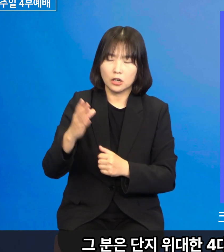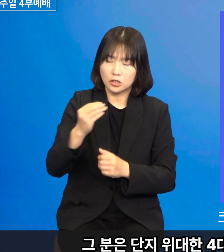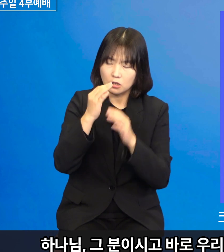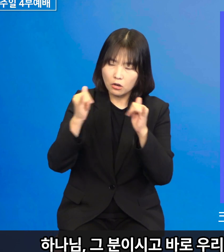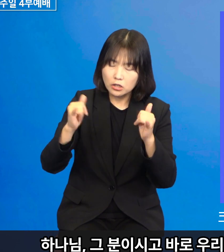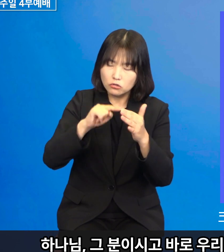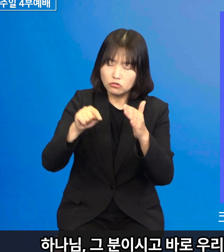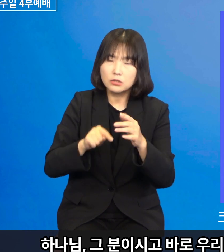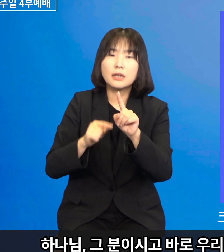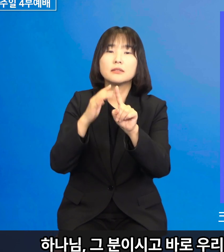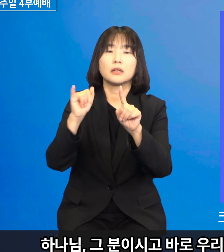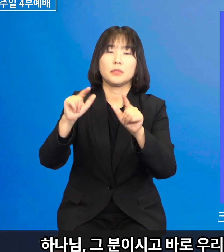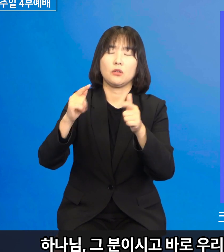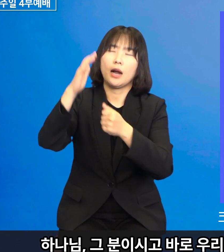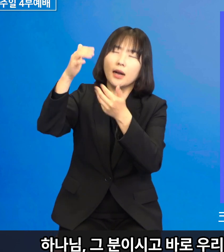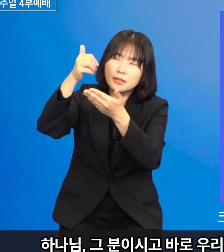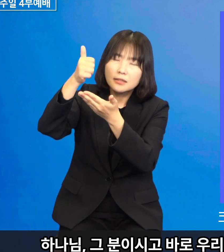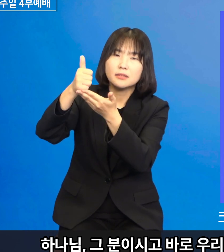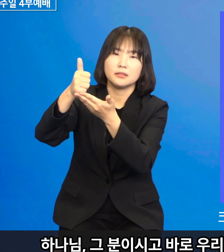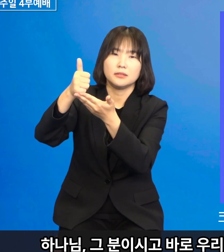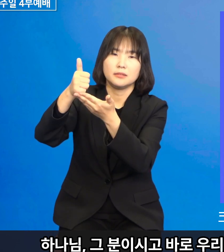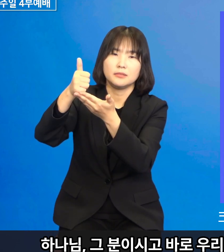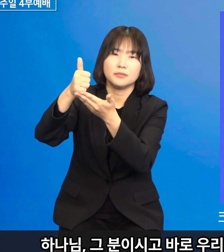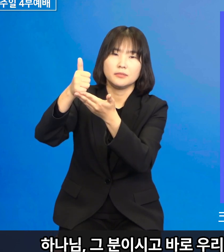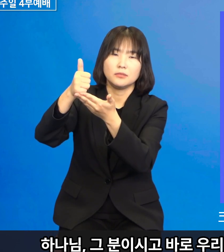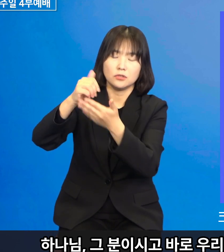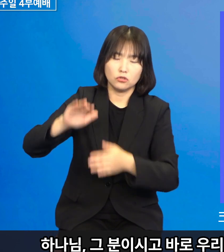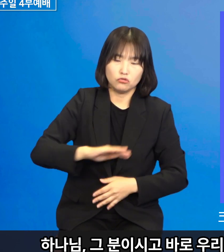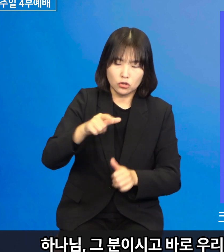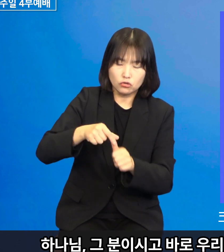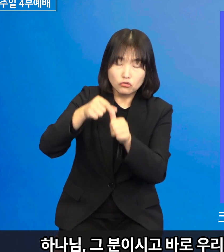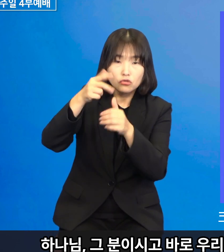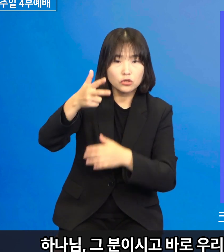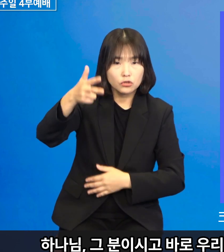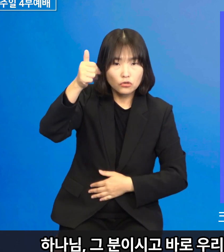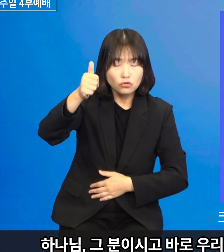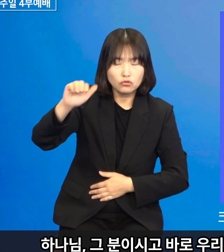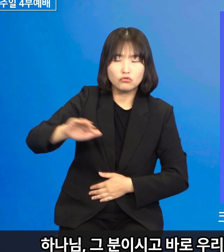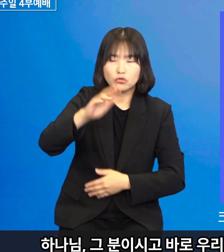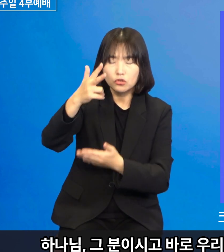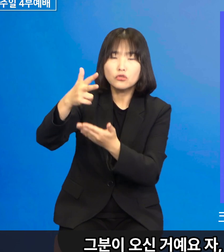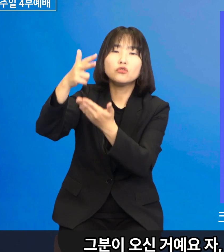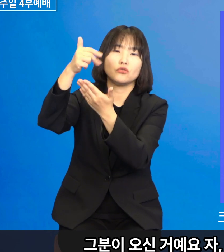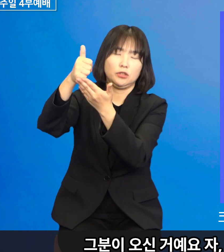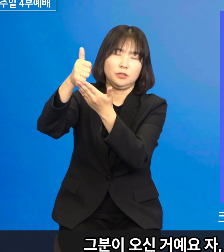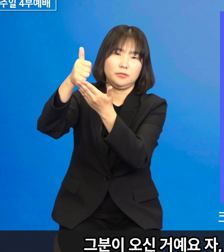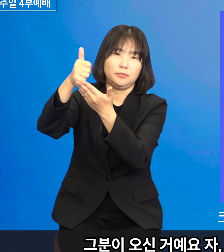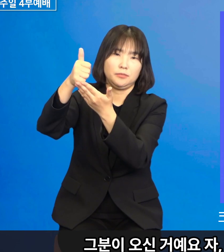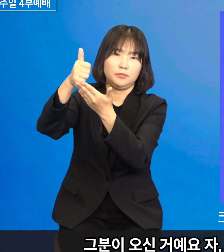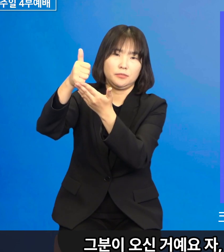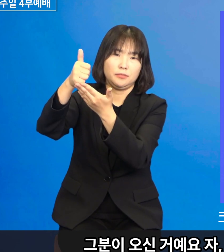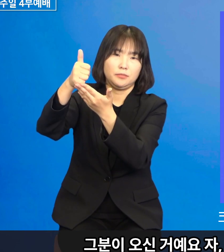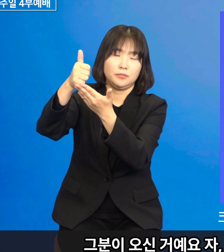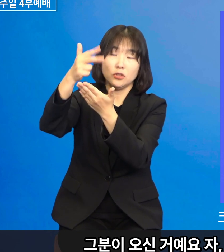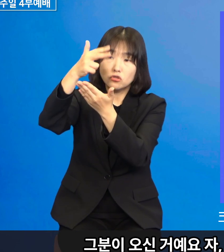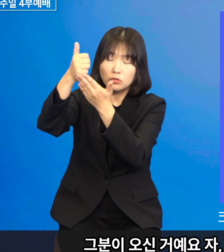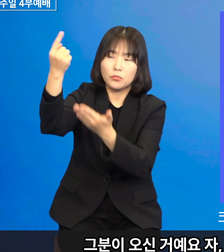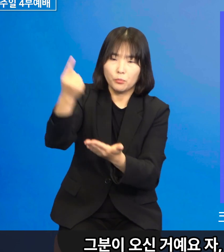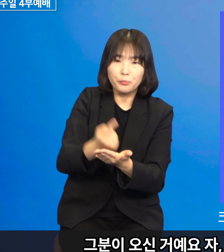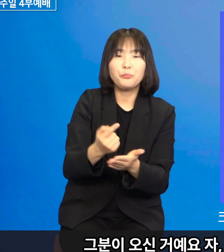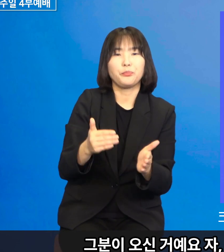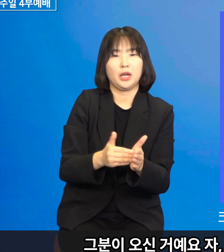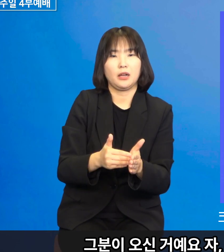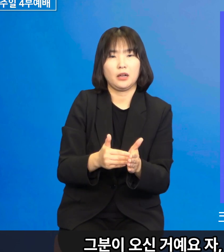아니라 하나님 그분이시고 바로 우리의 구세주요 우리의 주님이십니다. 그분이 오신 거예요. 자,